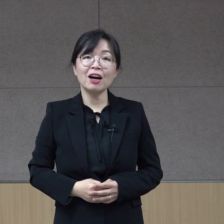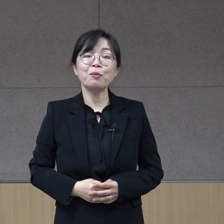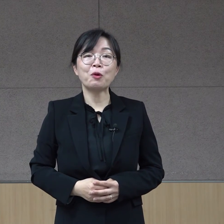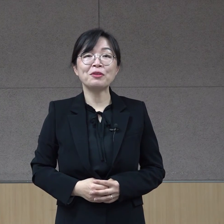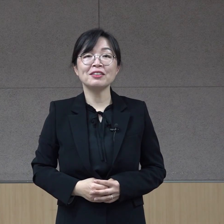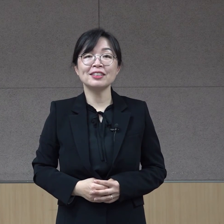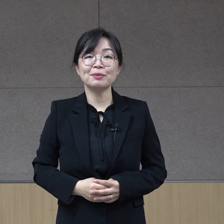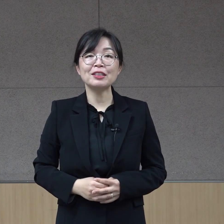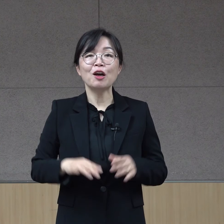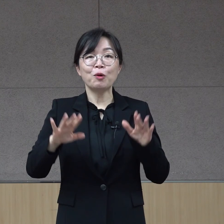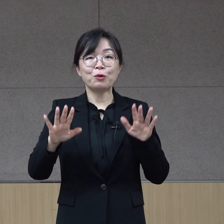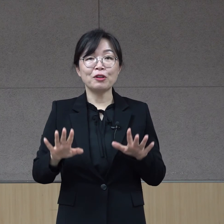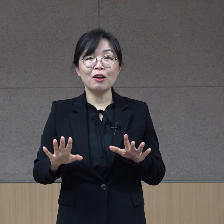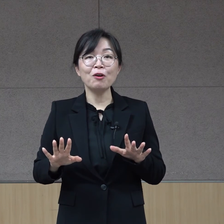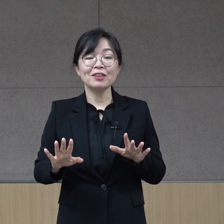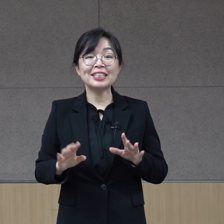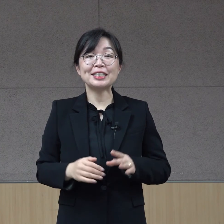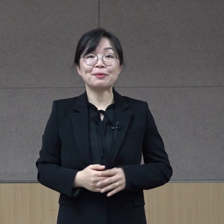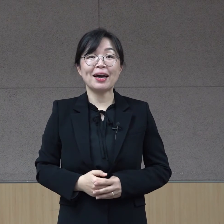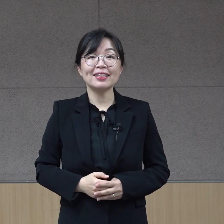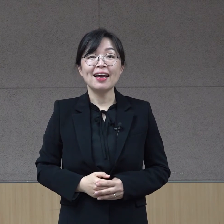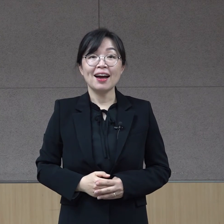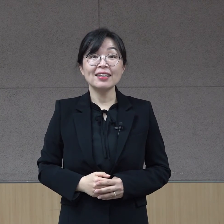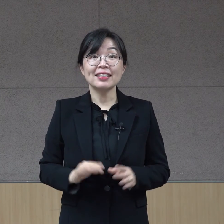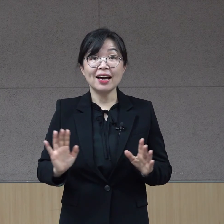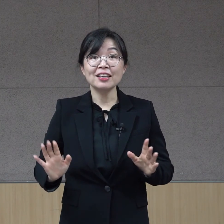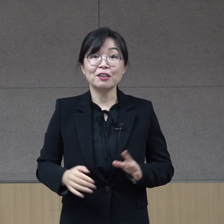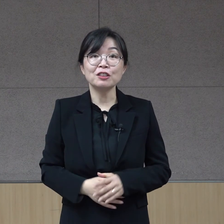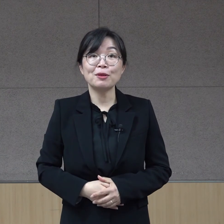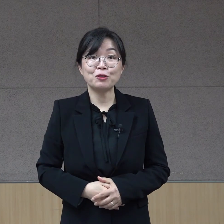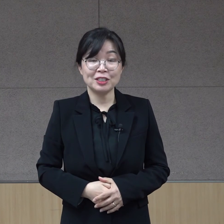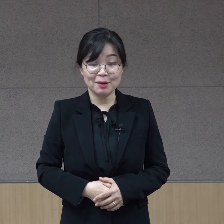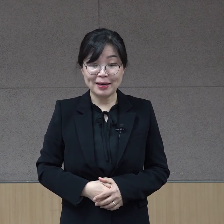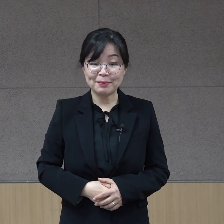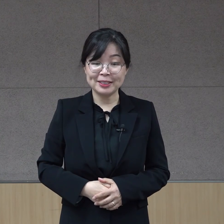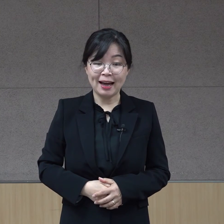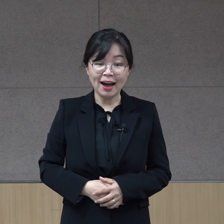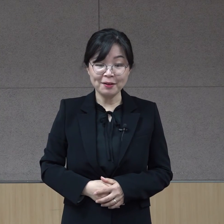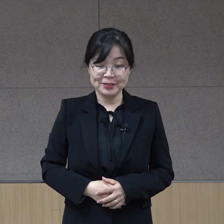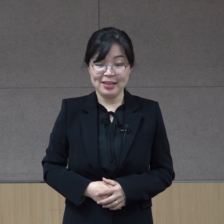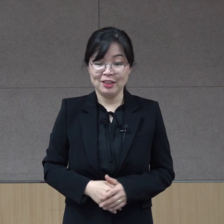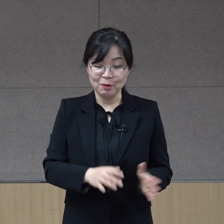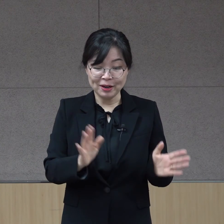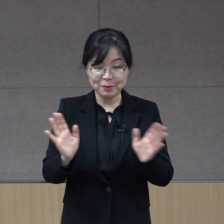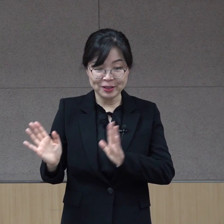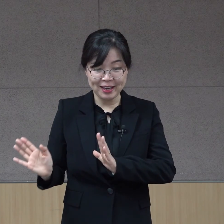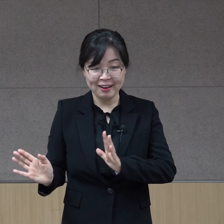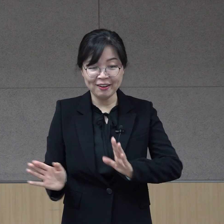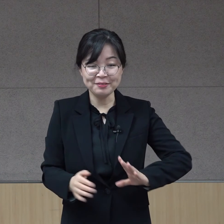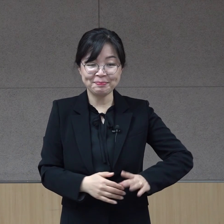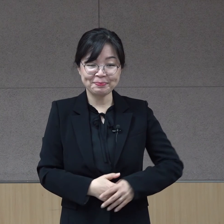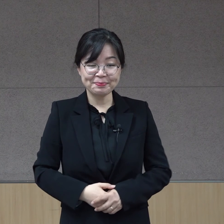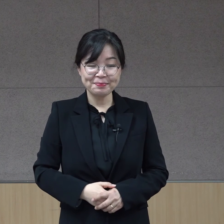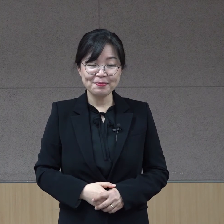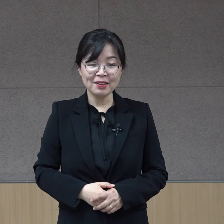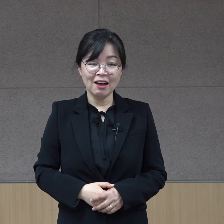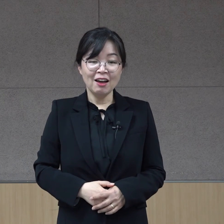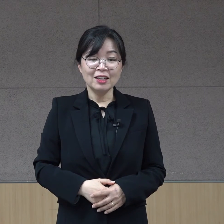자음과 모음 연습은 오늘로 끝이지만 항상 연습해 주시길 바랍니다. 자, 넘어가 볼게요. 자,